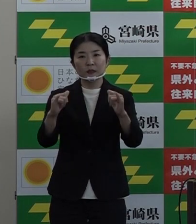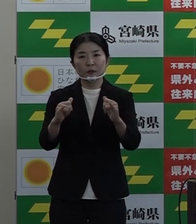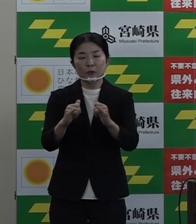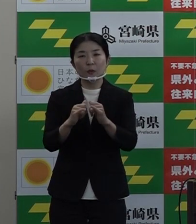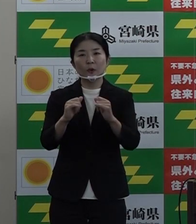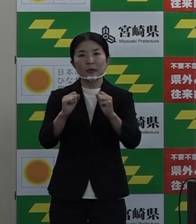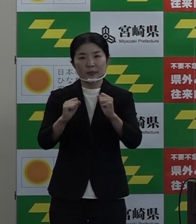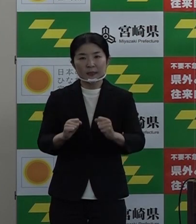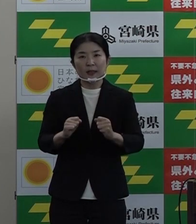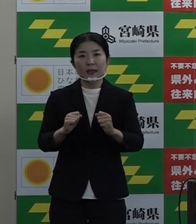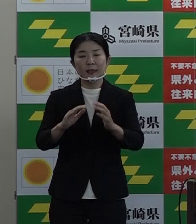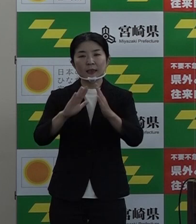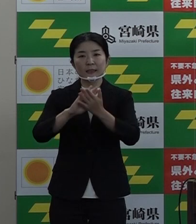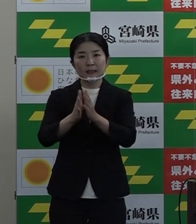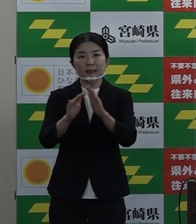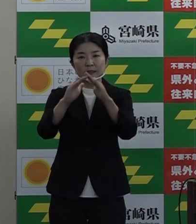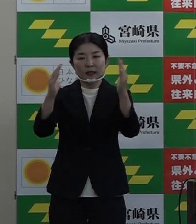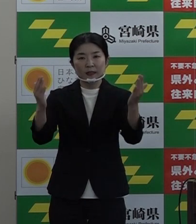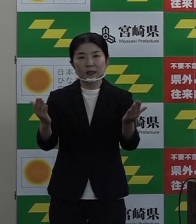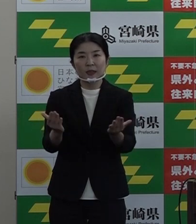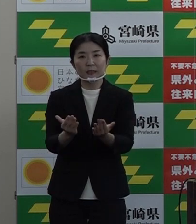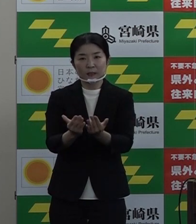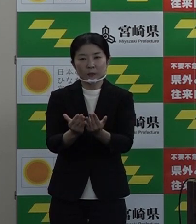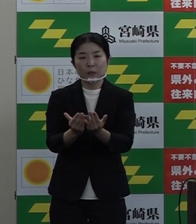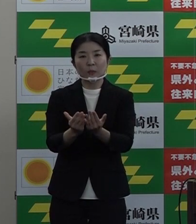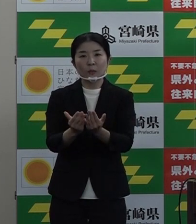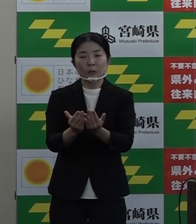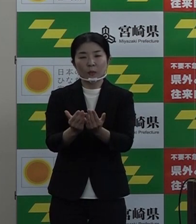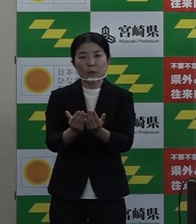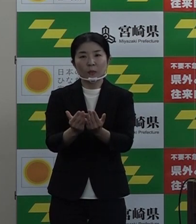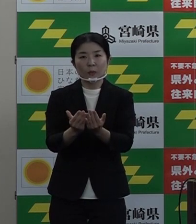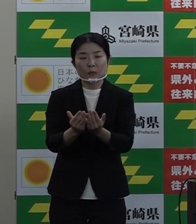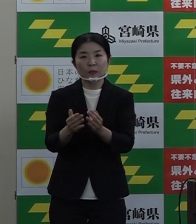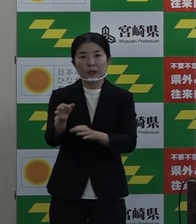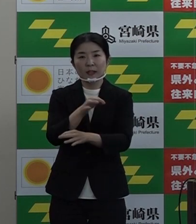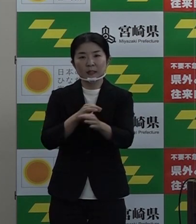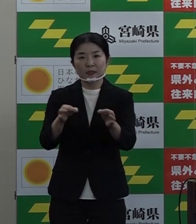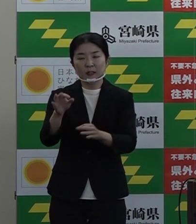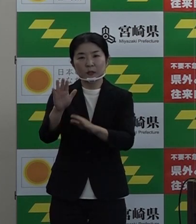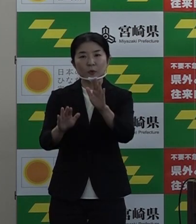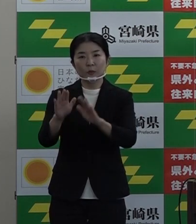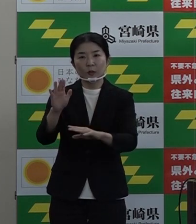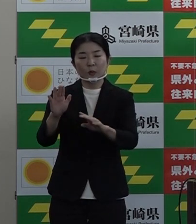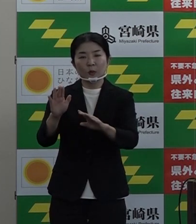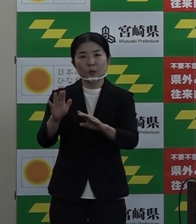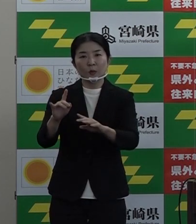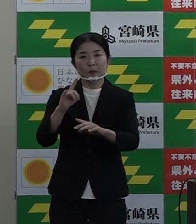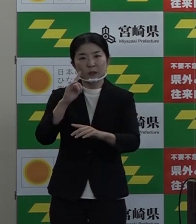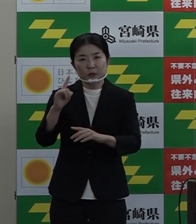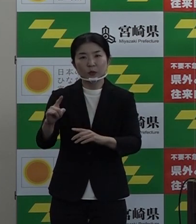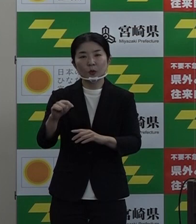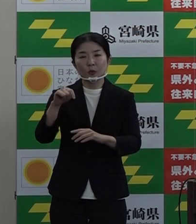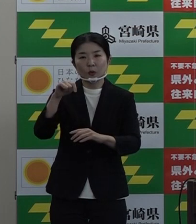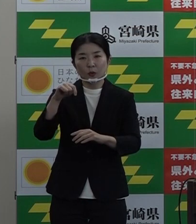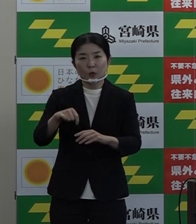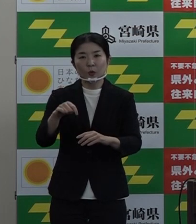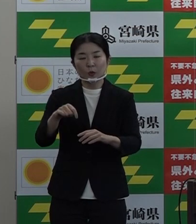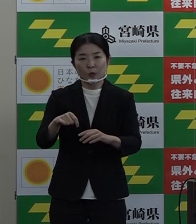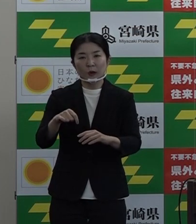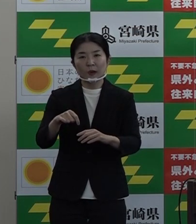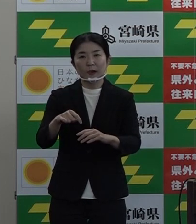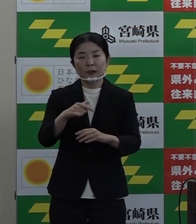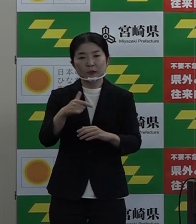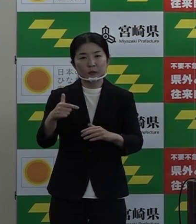りますし、県全体の人の動き、また経済の動きを考えますと、いわばこの県域はハブでありま